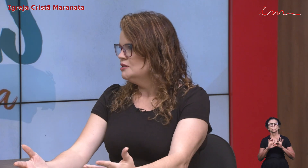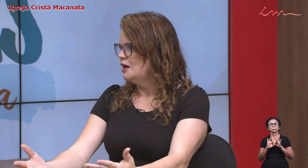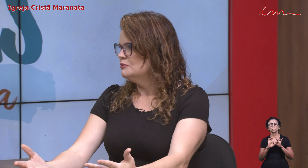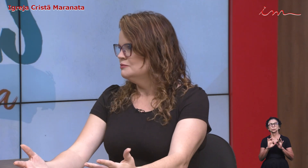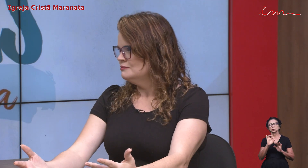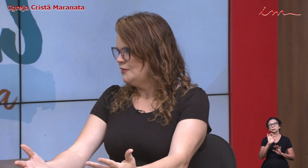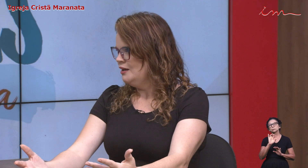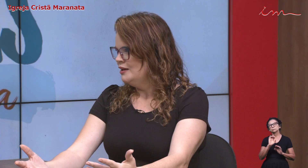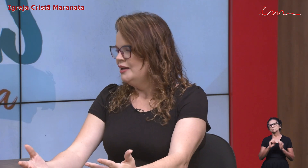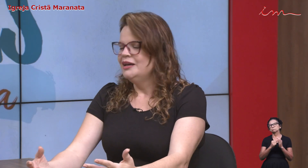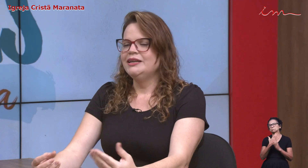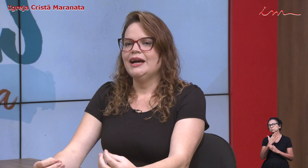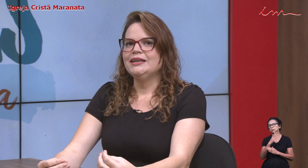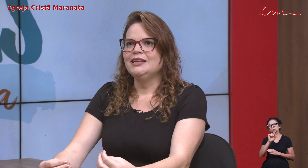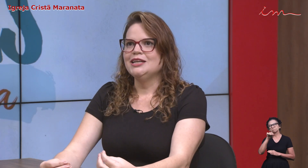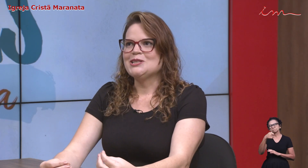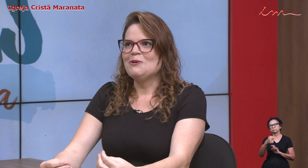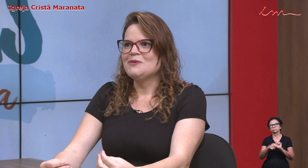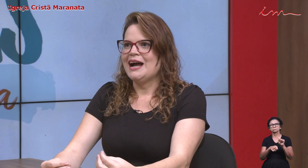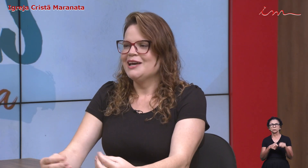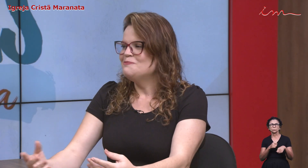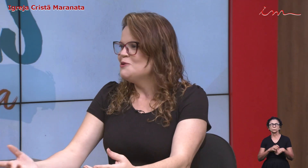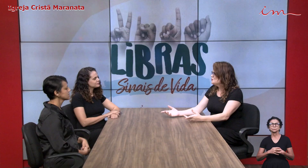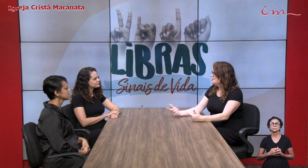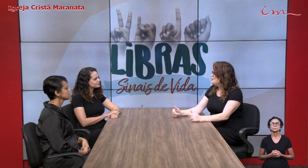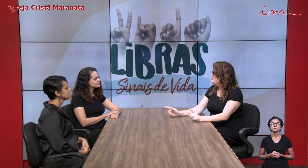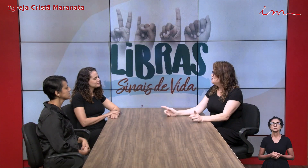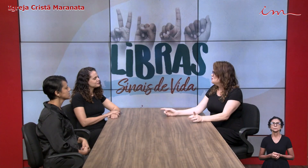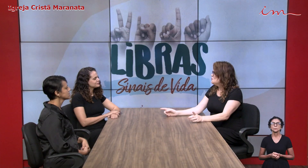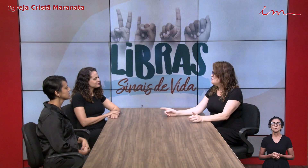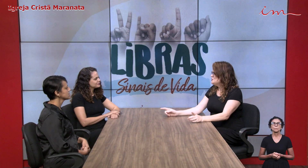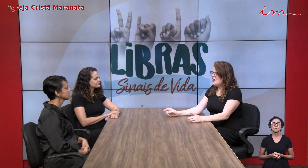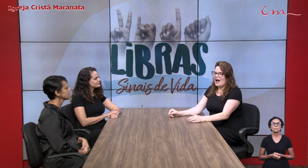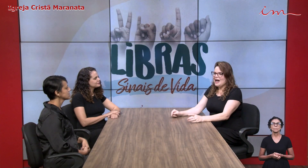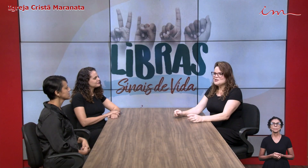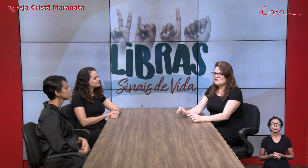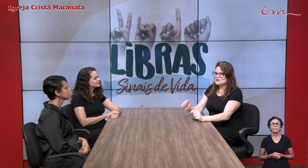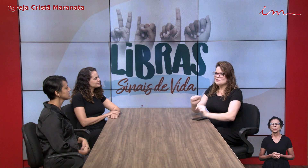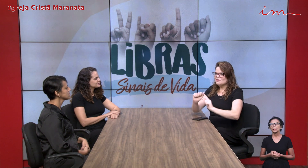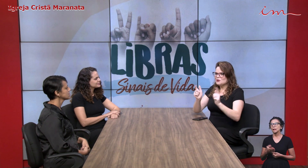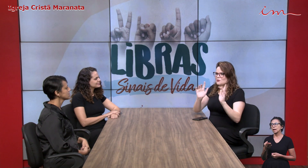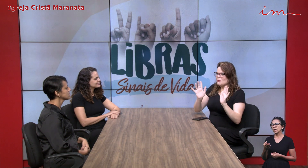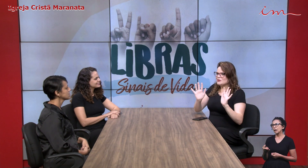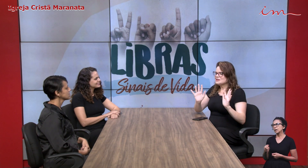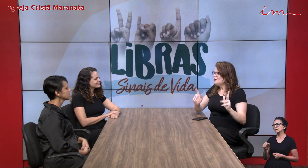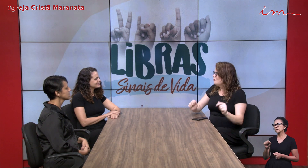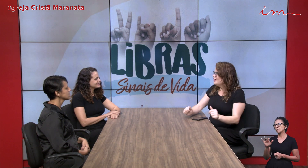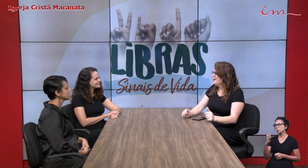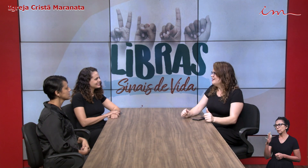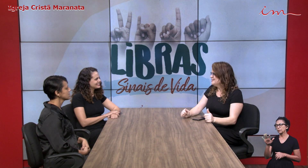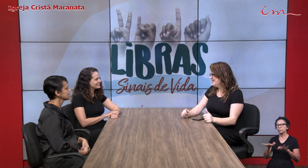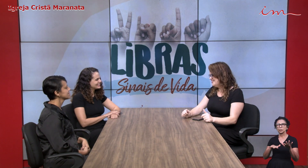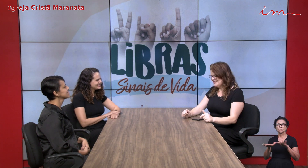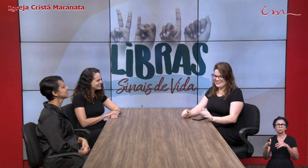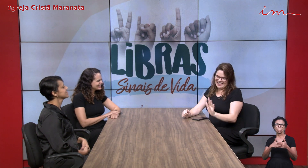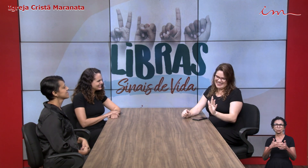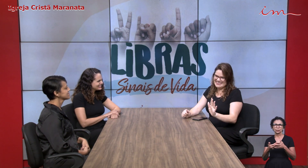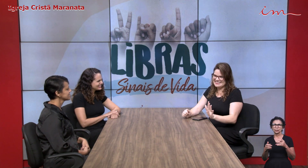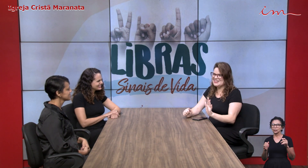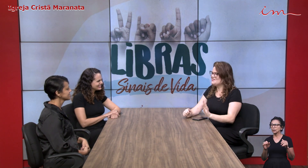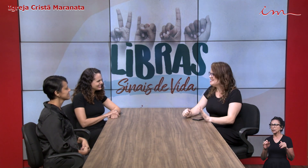criar um sinal, né? E aí, então, aquela pergunta que é feita normalmente, se eu faço um movimento com a mão assim, é o quê?